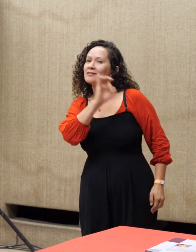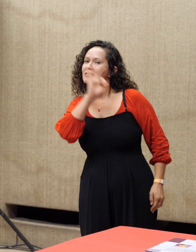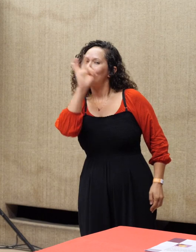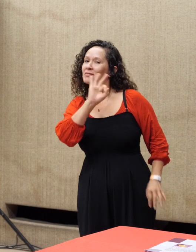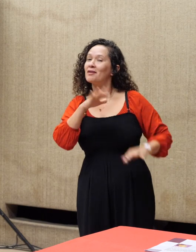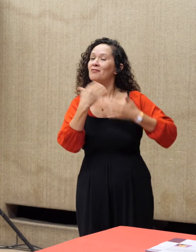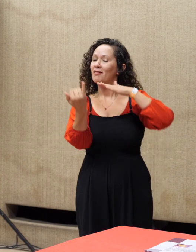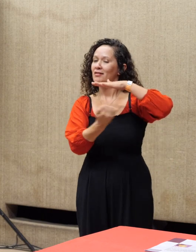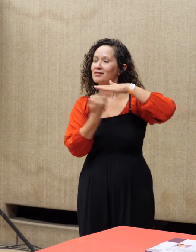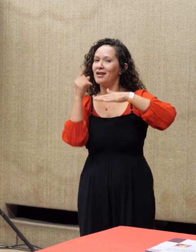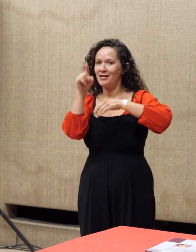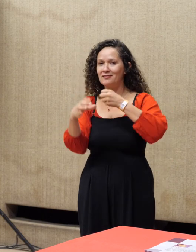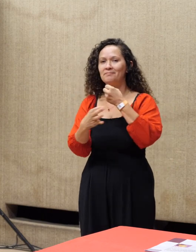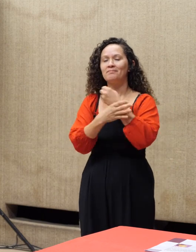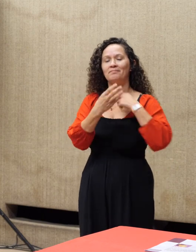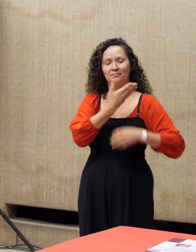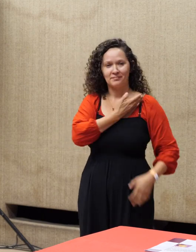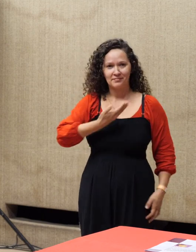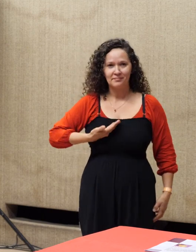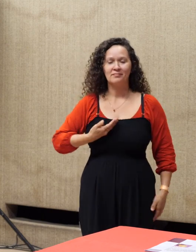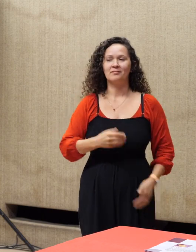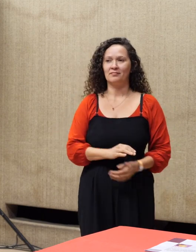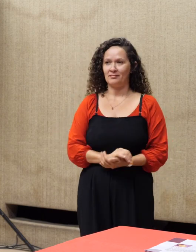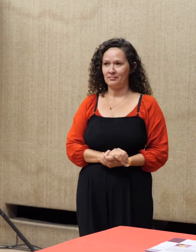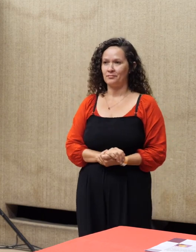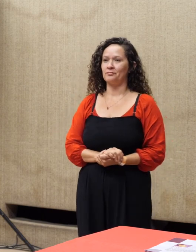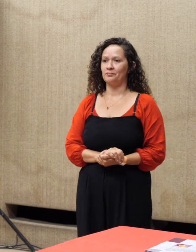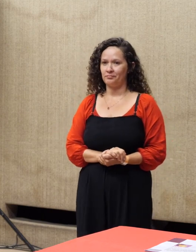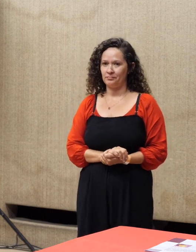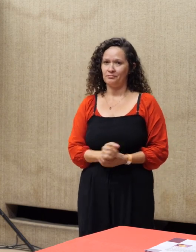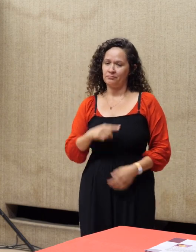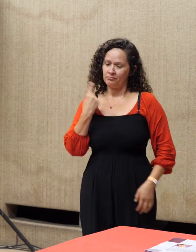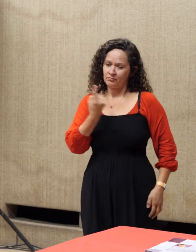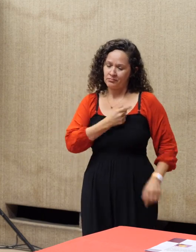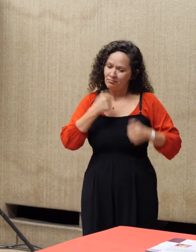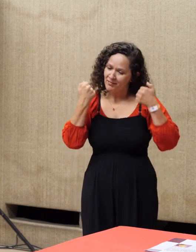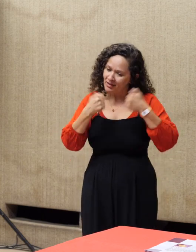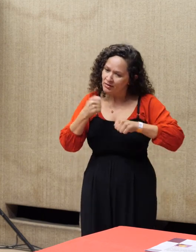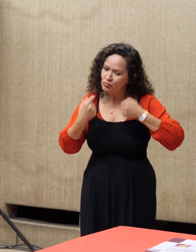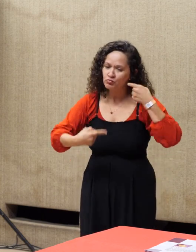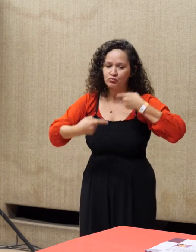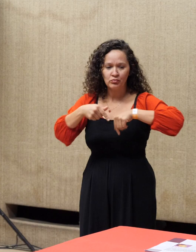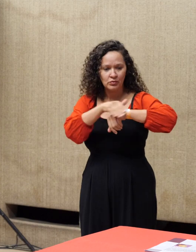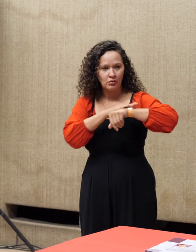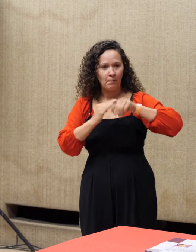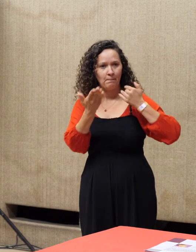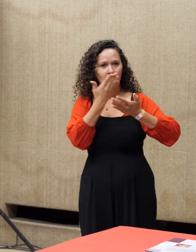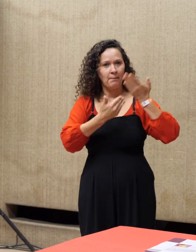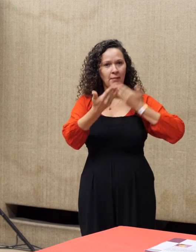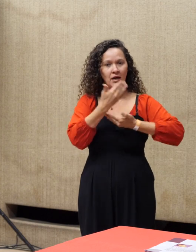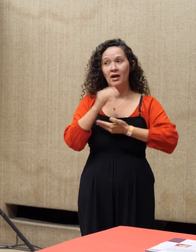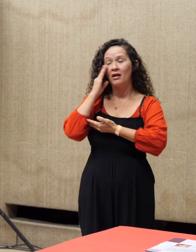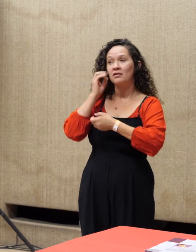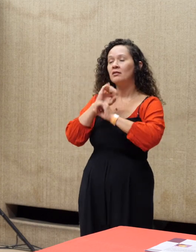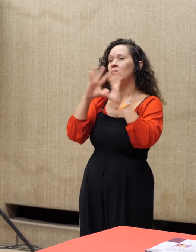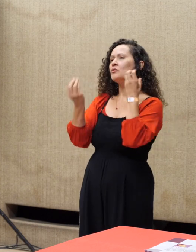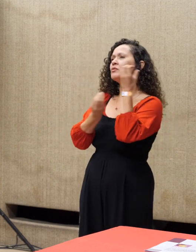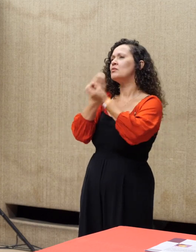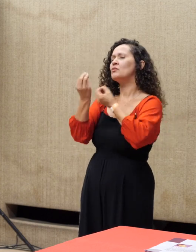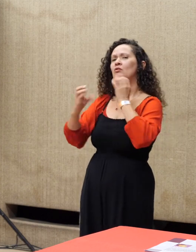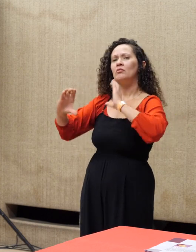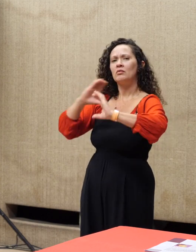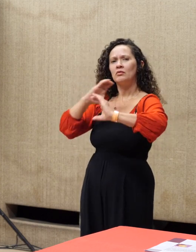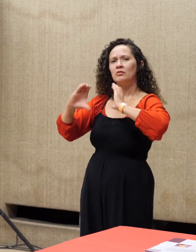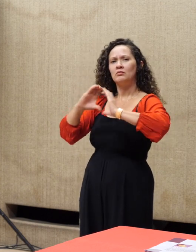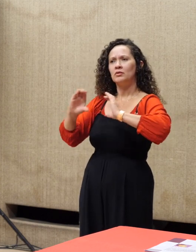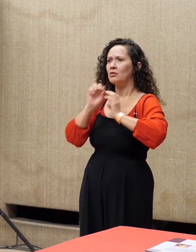população brasileira é a segurança pública. Então, nós precisamos dialogar e entender como se